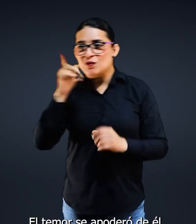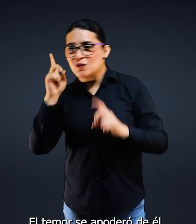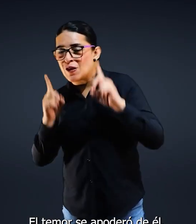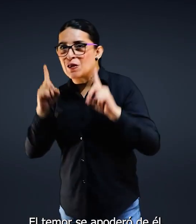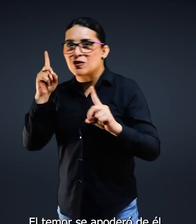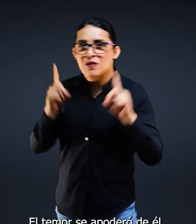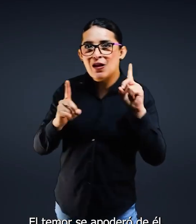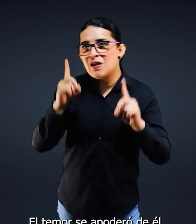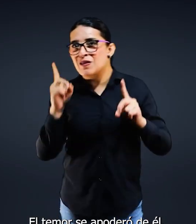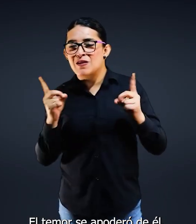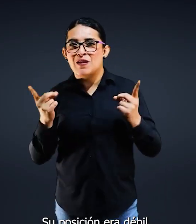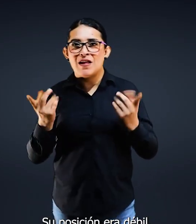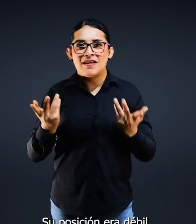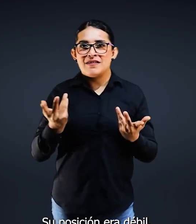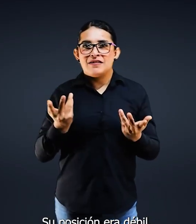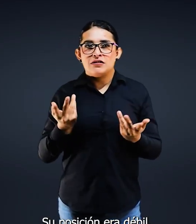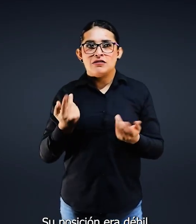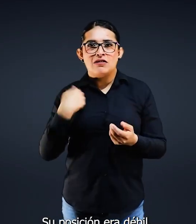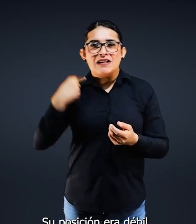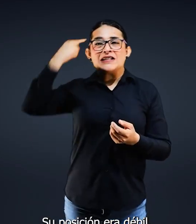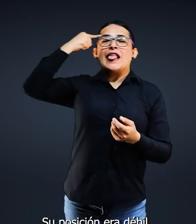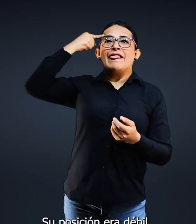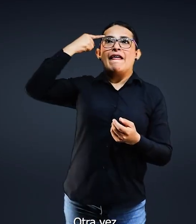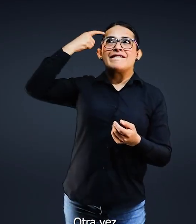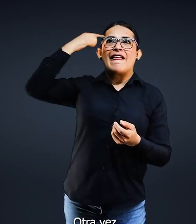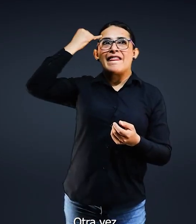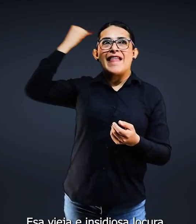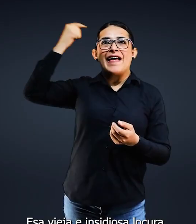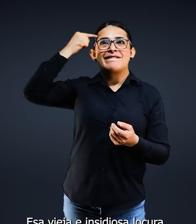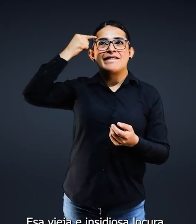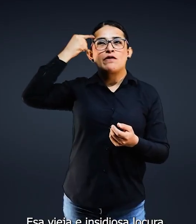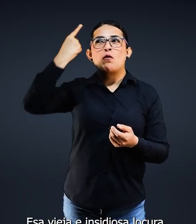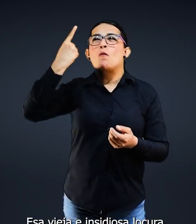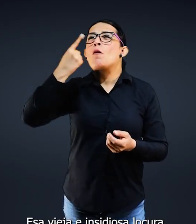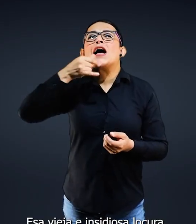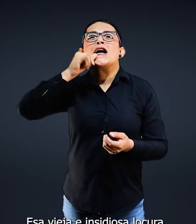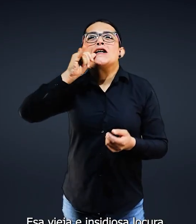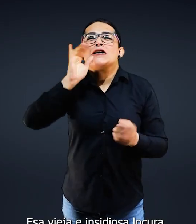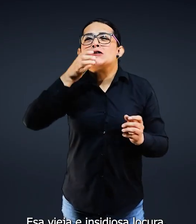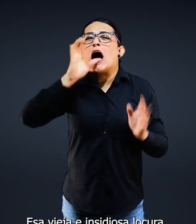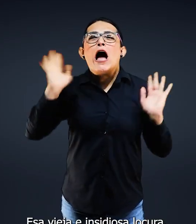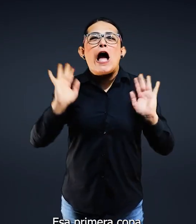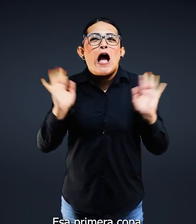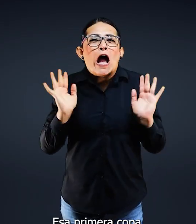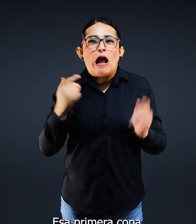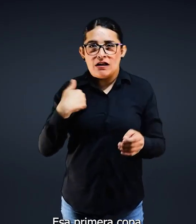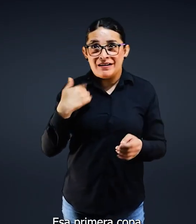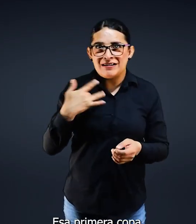apoderó de él. Su posición era débil. Otra vez esa vieja e insidiosa locura, esa primera